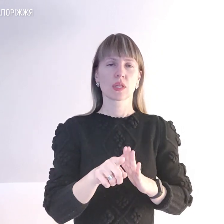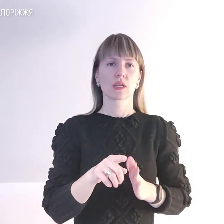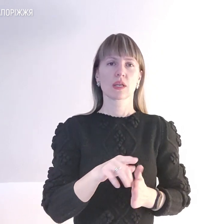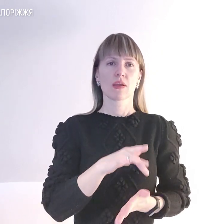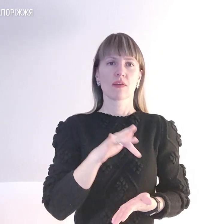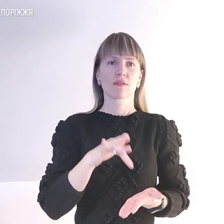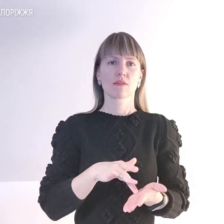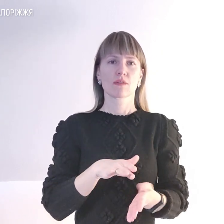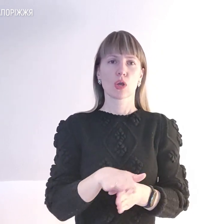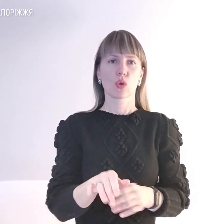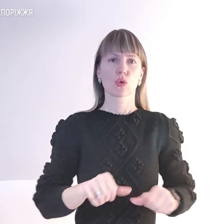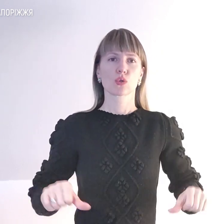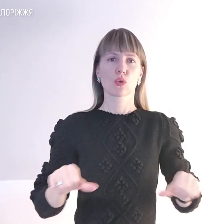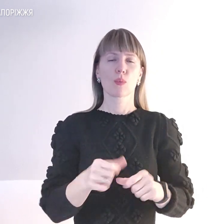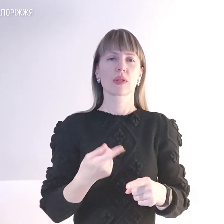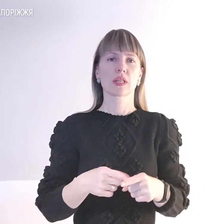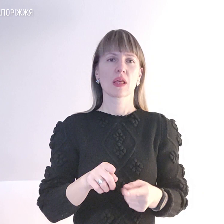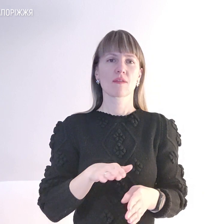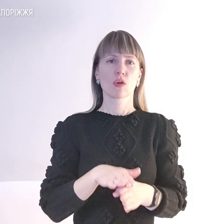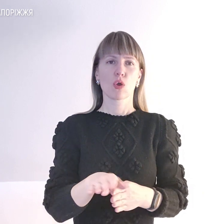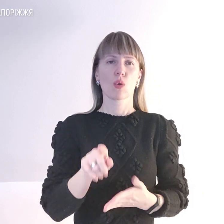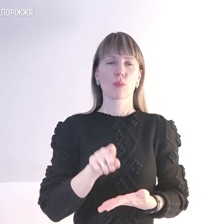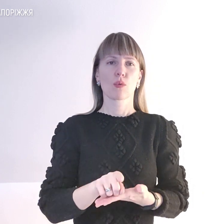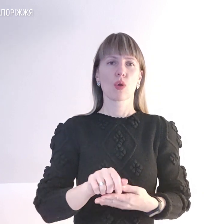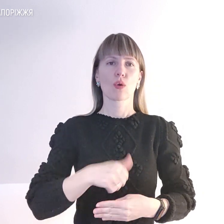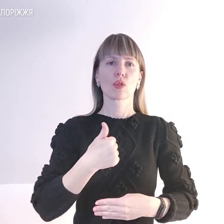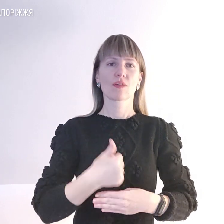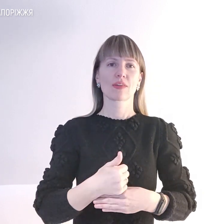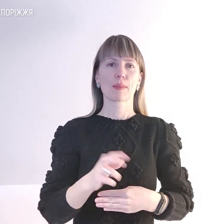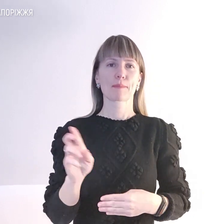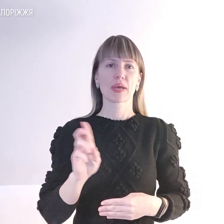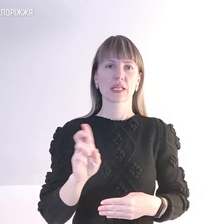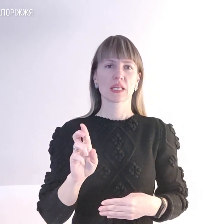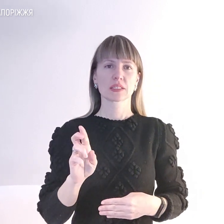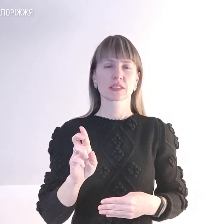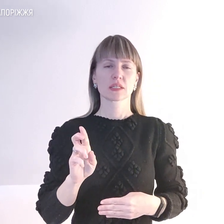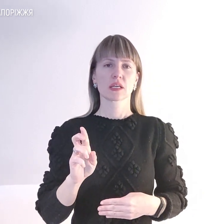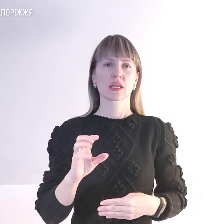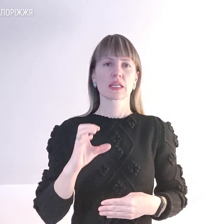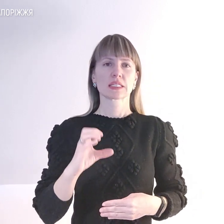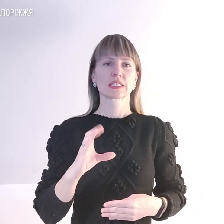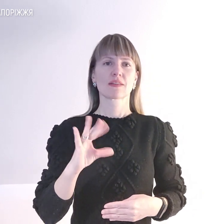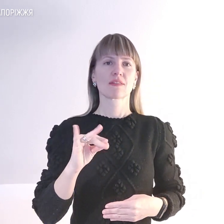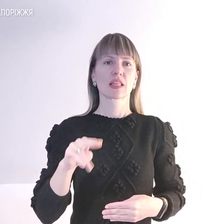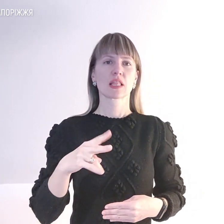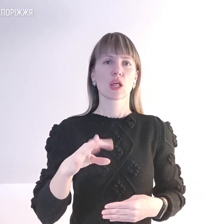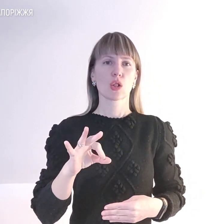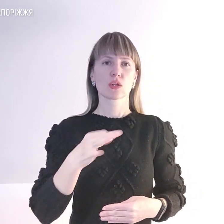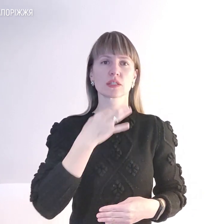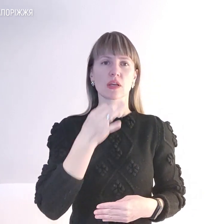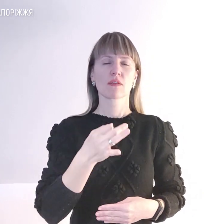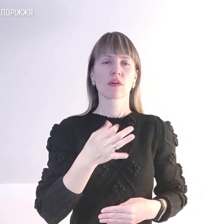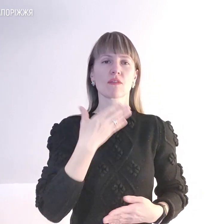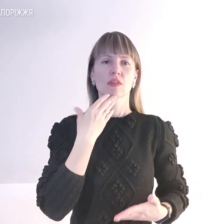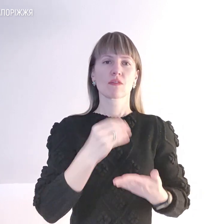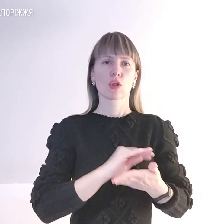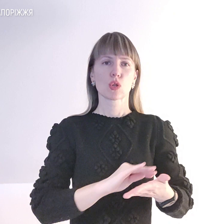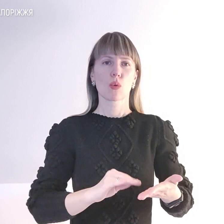це виконуючи обов'язки голови Бердянська Олександр Світло заявив у своєму дописі на